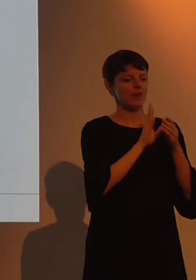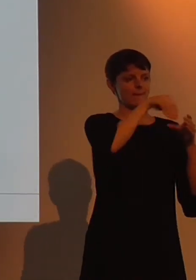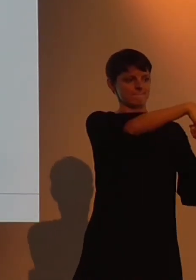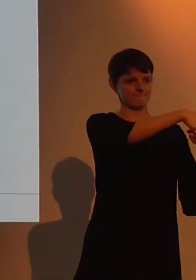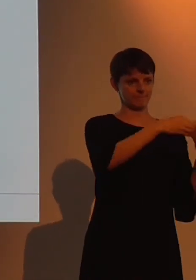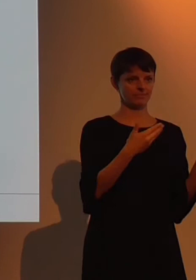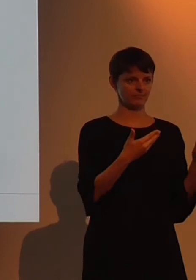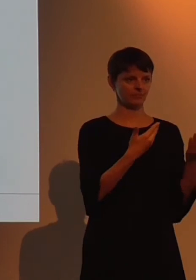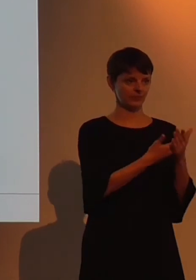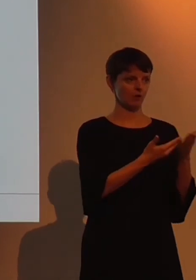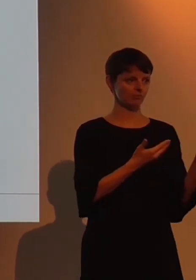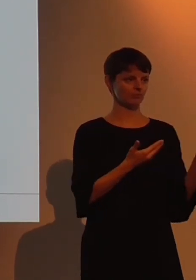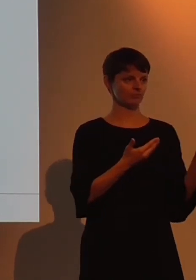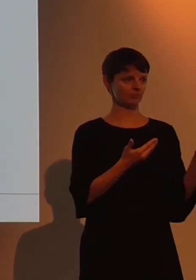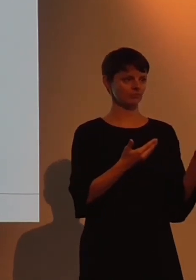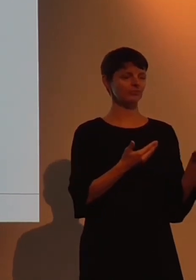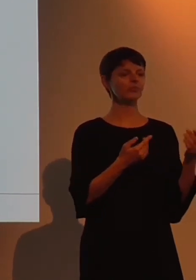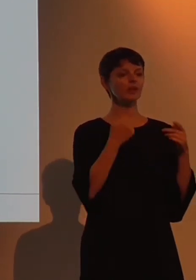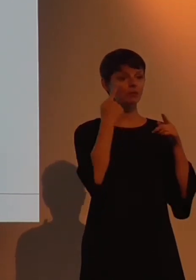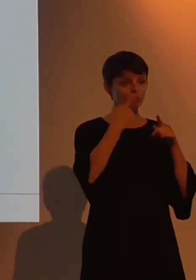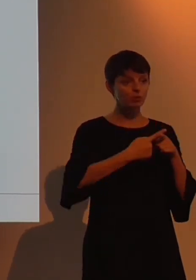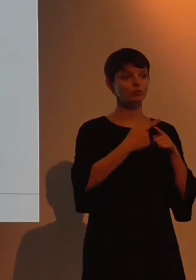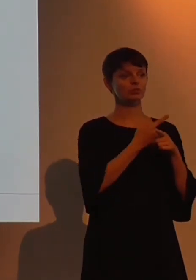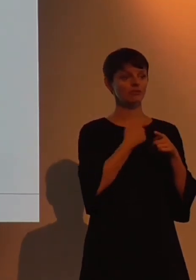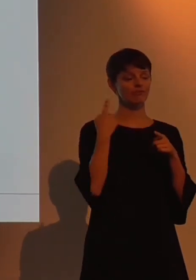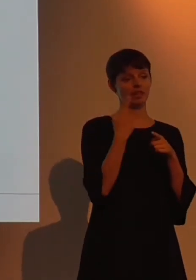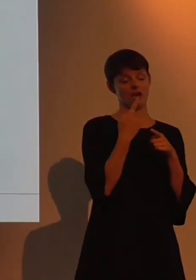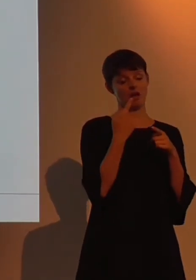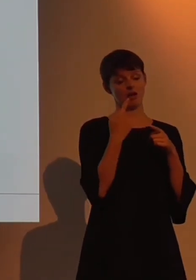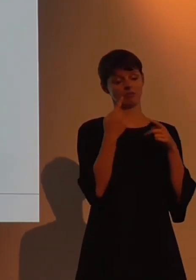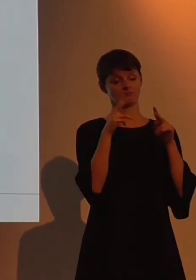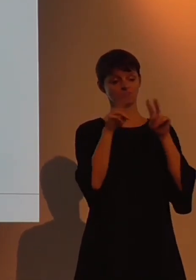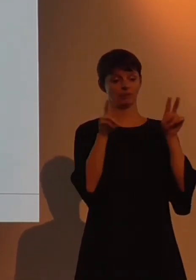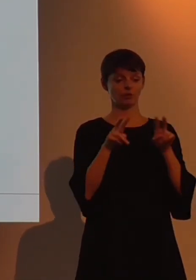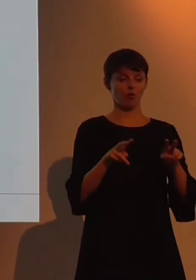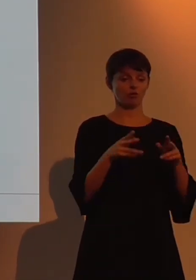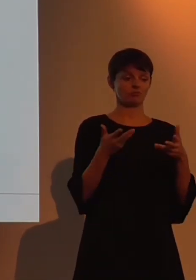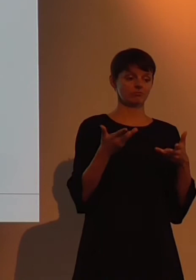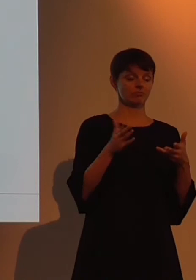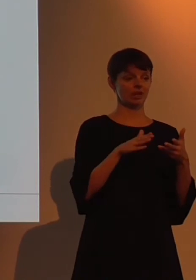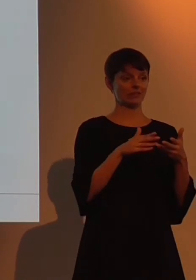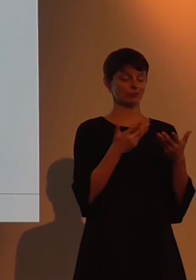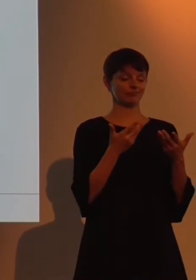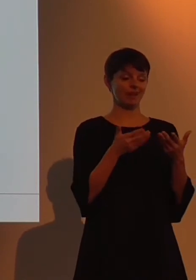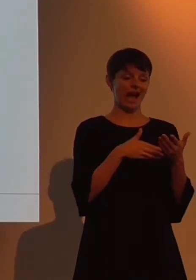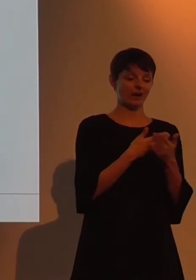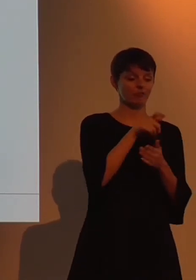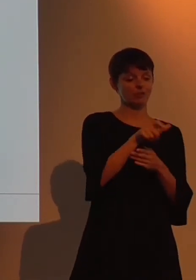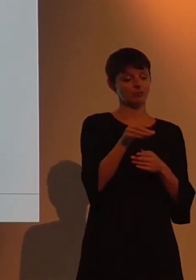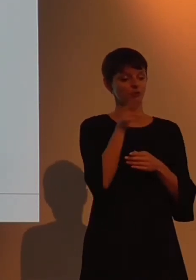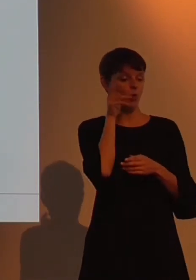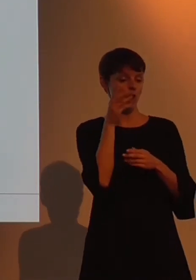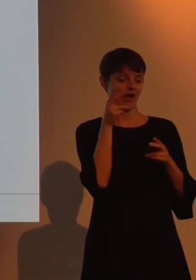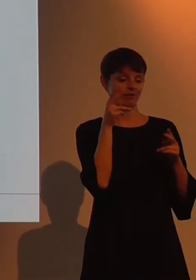noch 7.000 außerdem serientreuen werden. Und im Jahr 2016 waren es bereits über 30.000. Dasselbe gilt